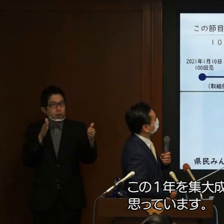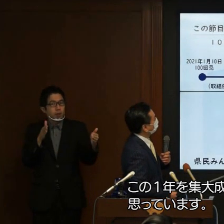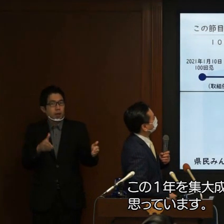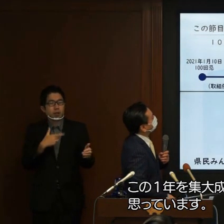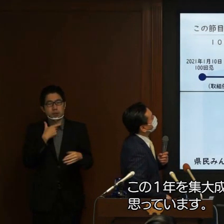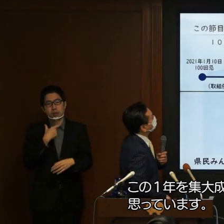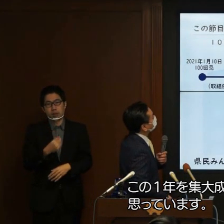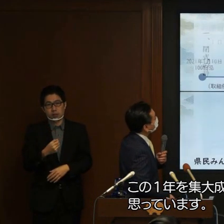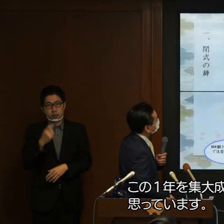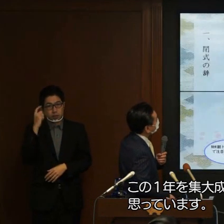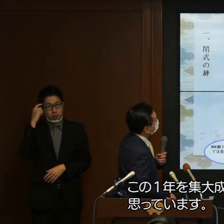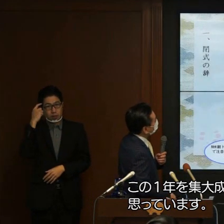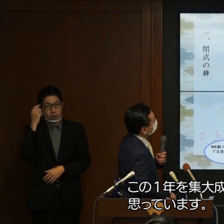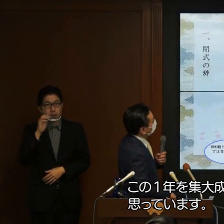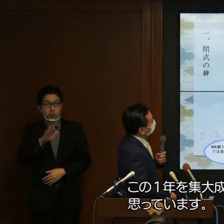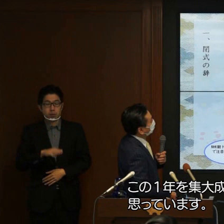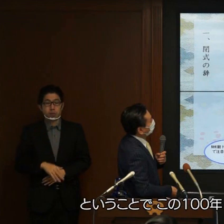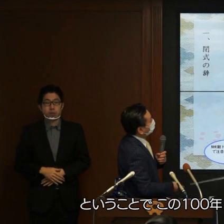ています。